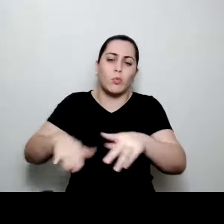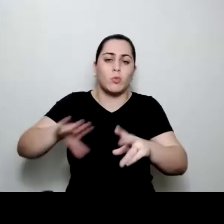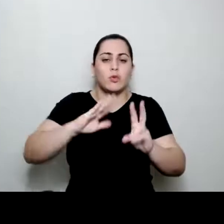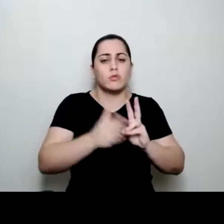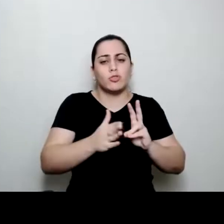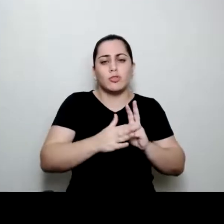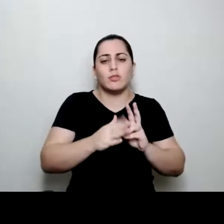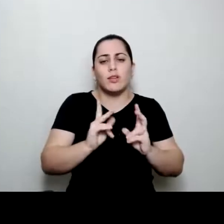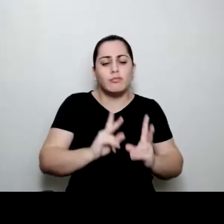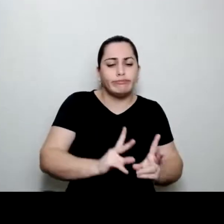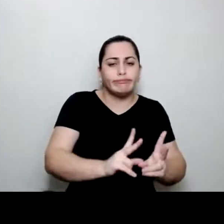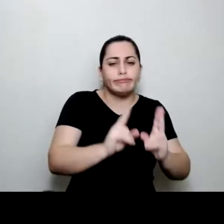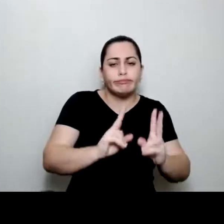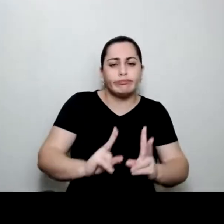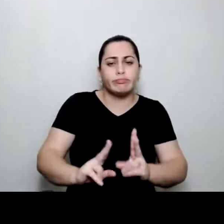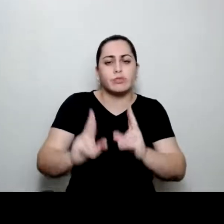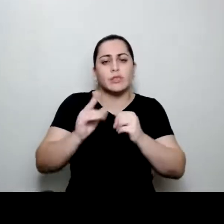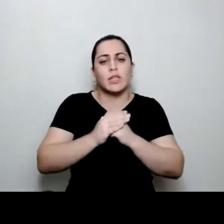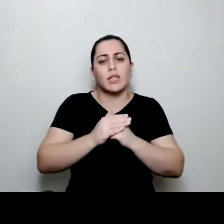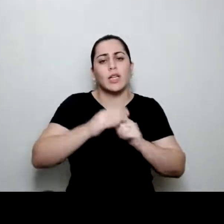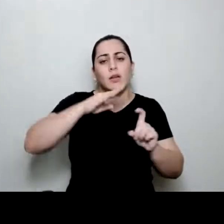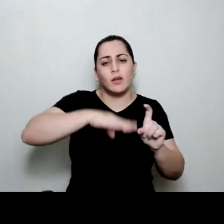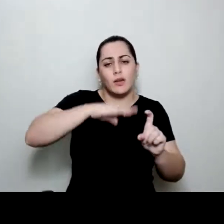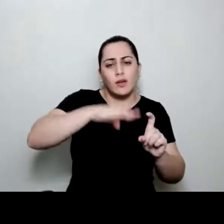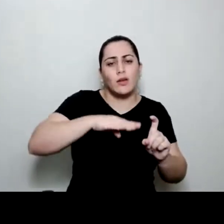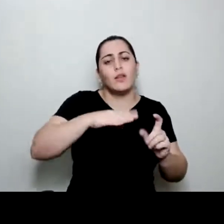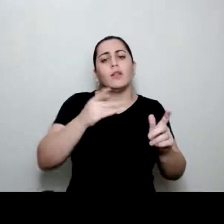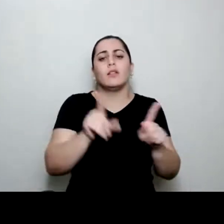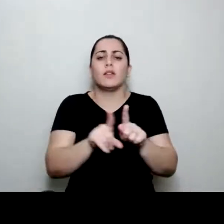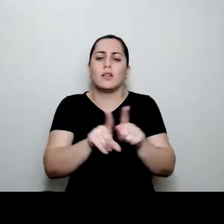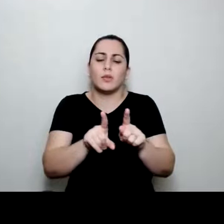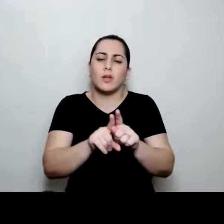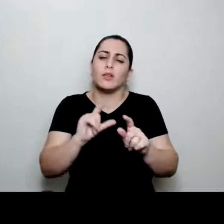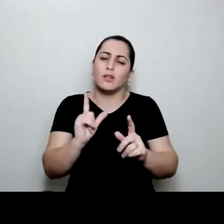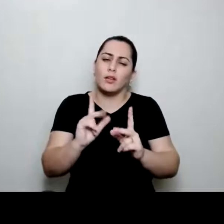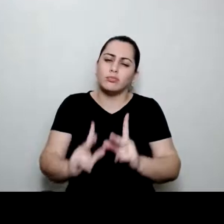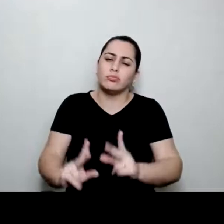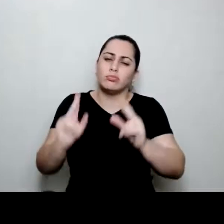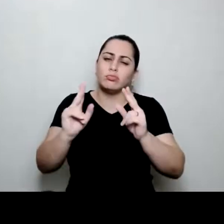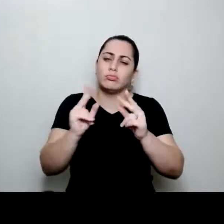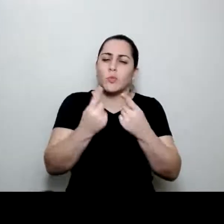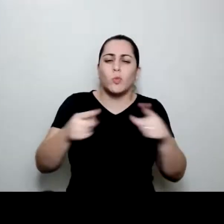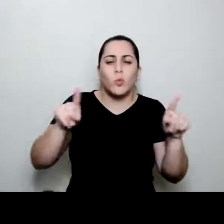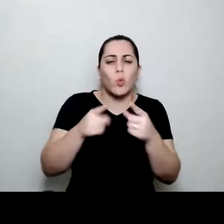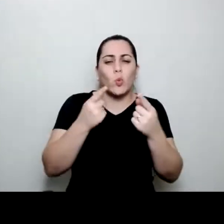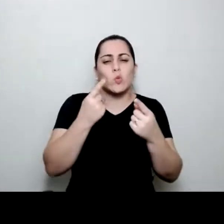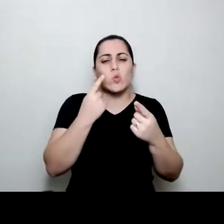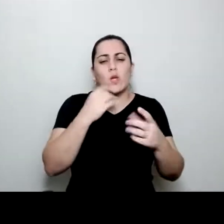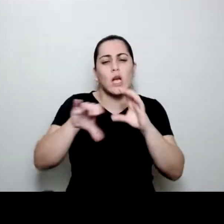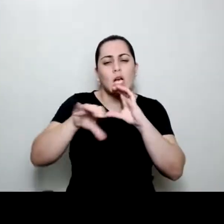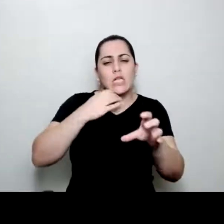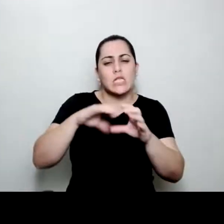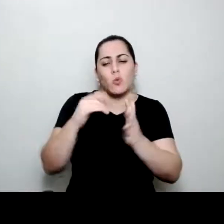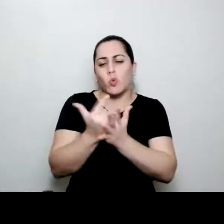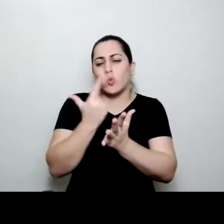pequenos fragmentos de mitologia, um pedaço de canção anotada em um livro de